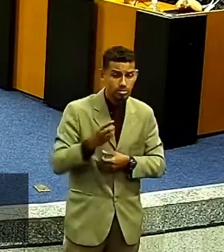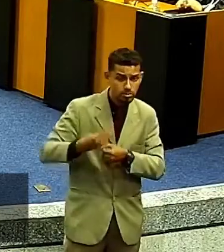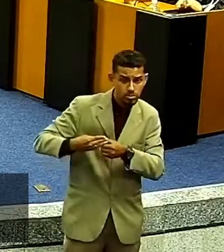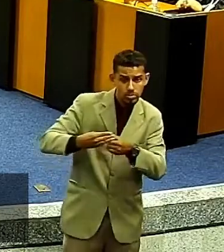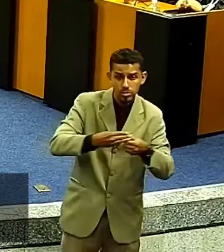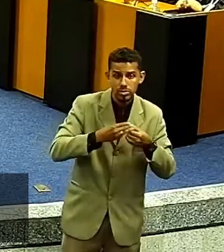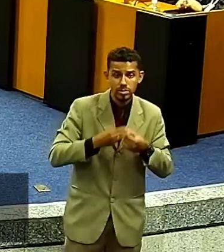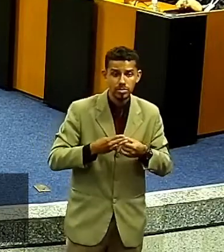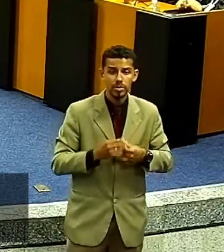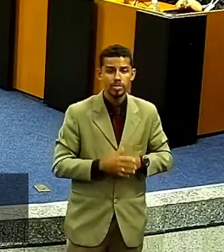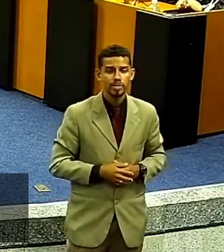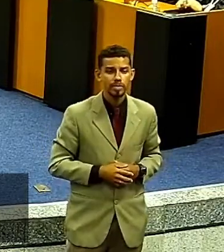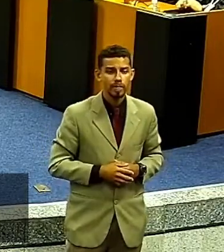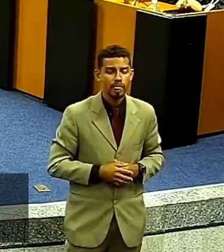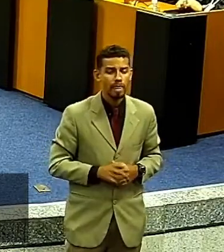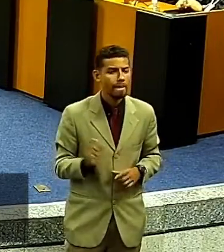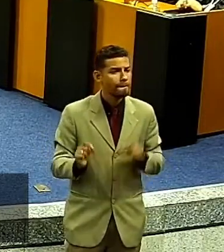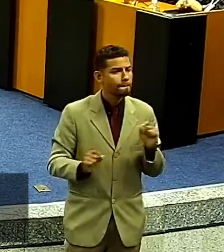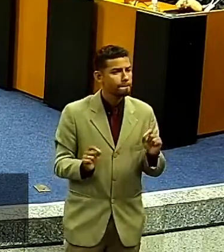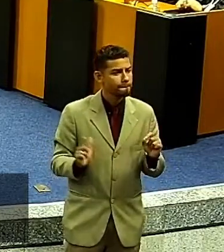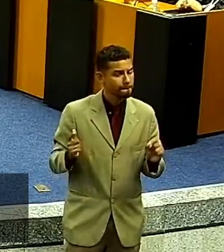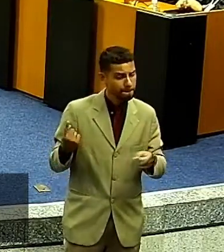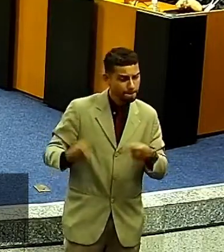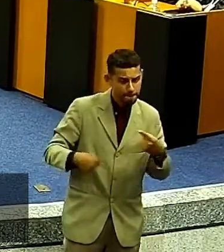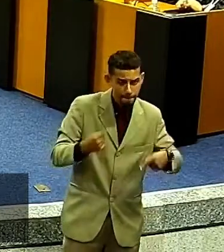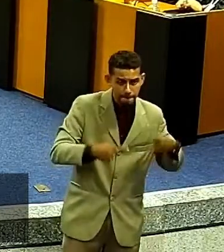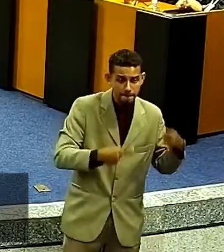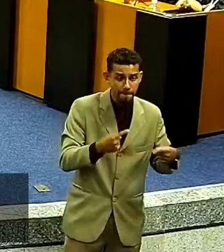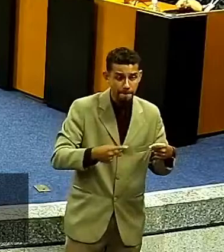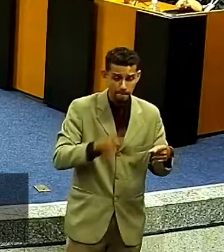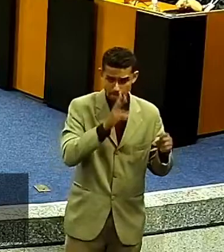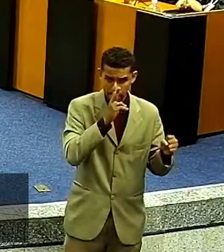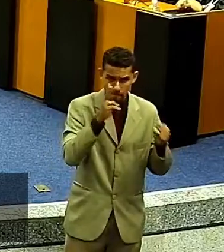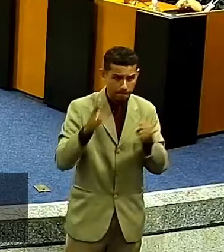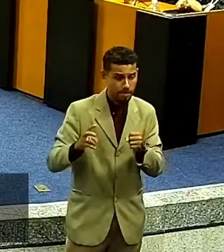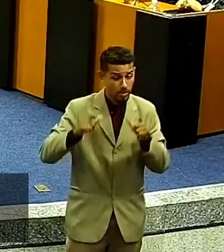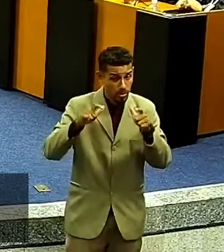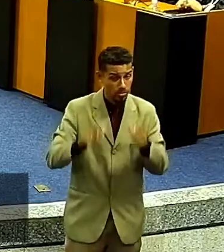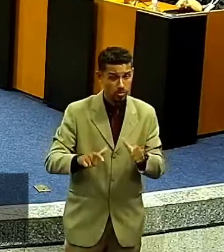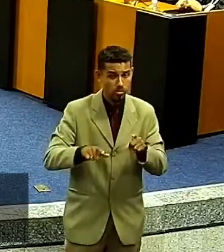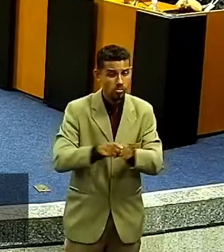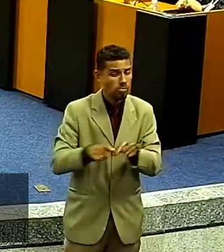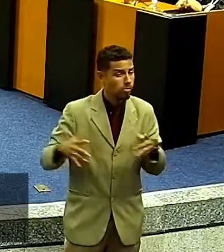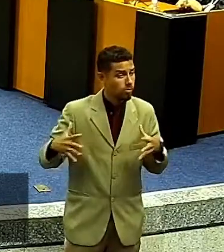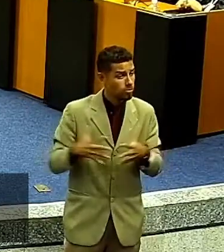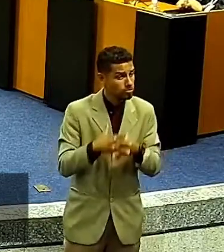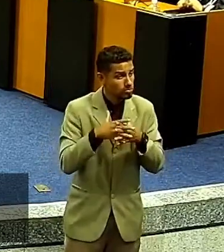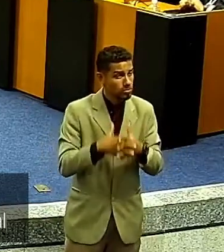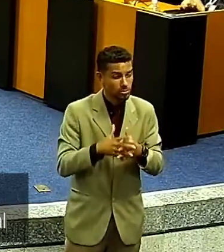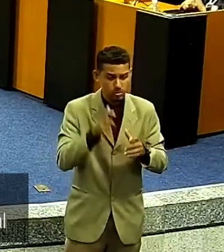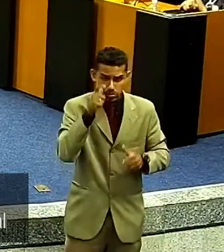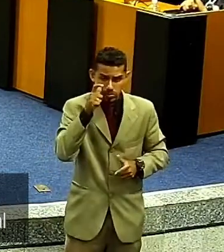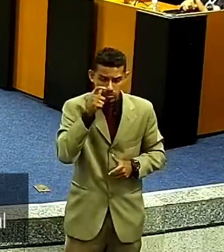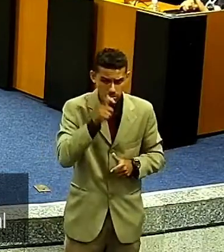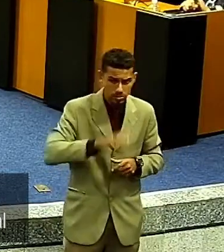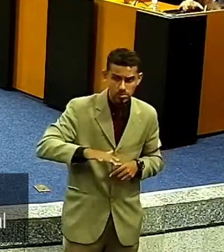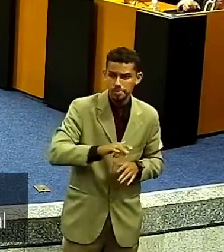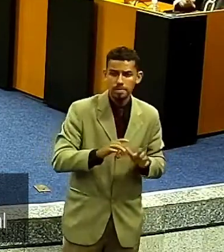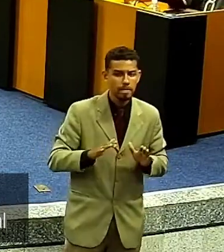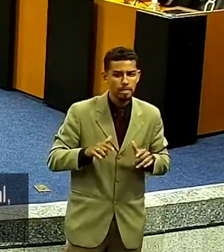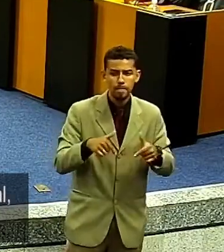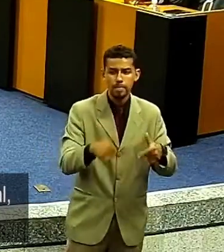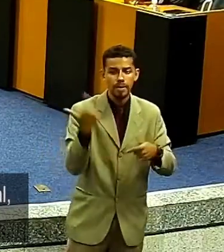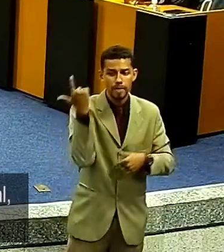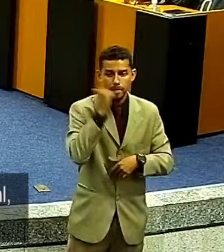Municipal que por estar em disputa o poder local sua complexidade e os interesses acentua ainda